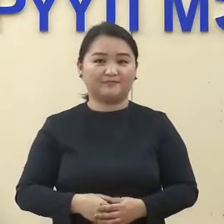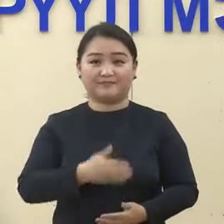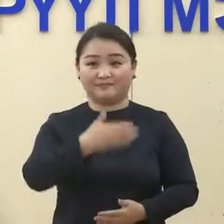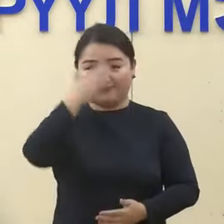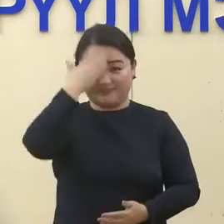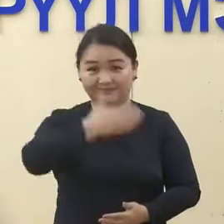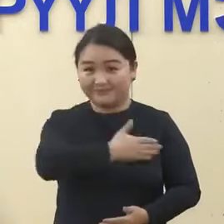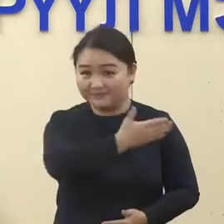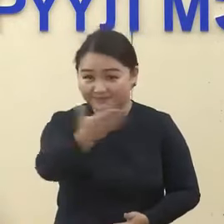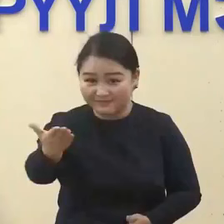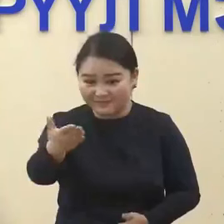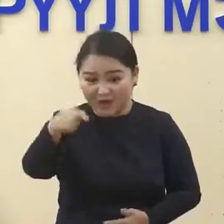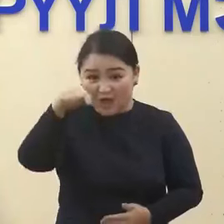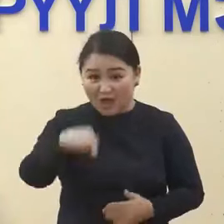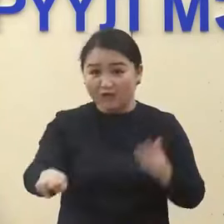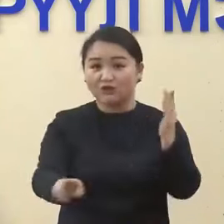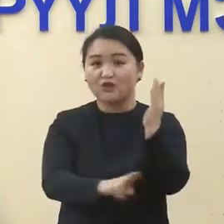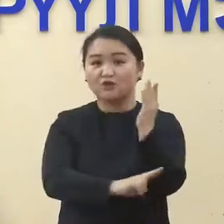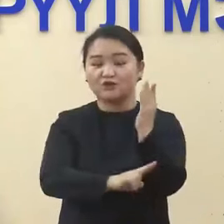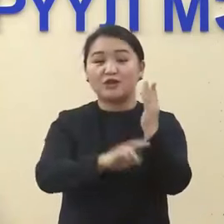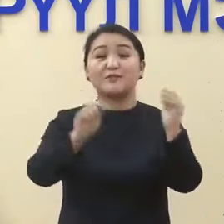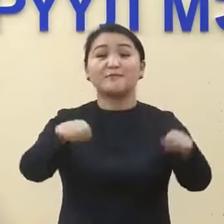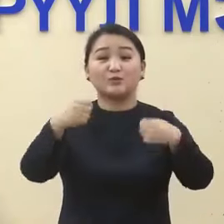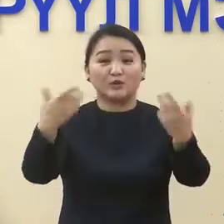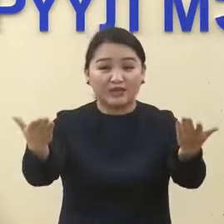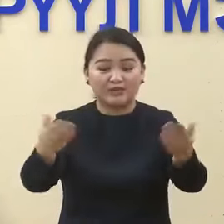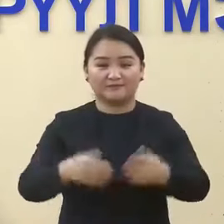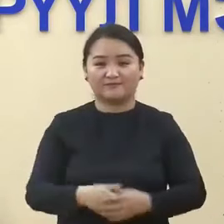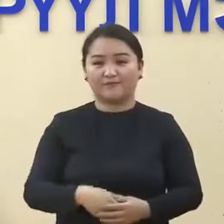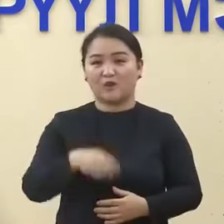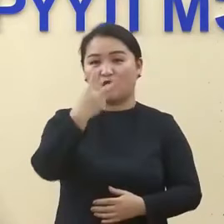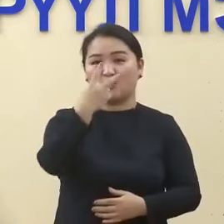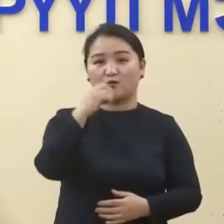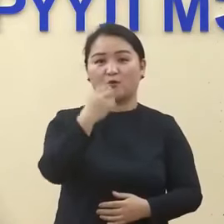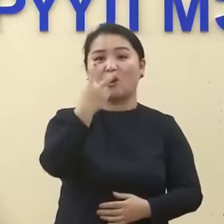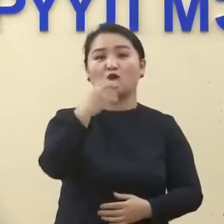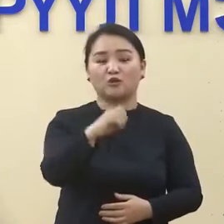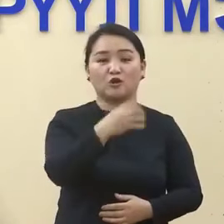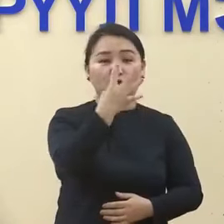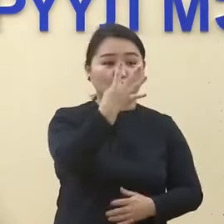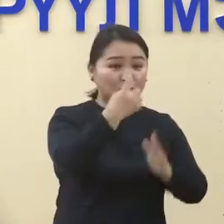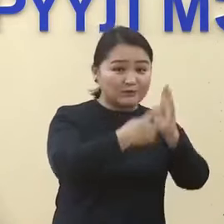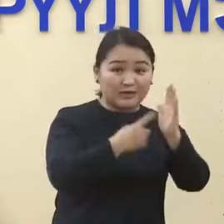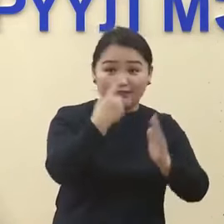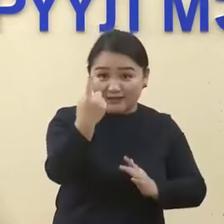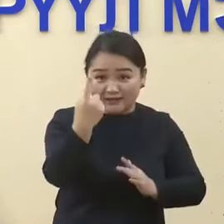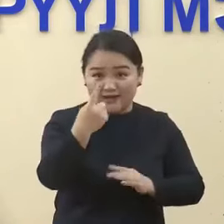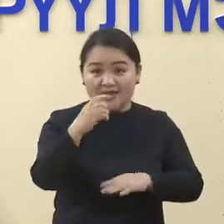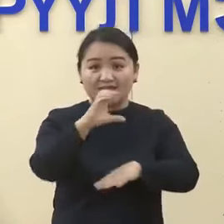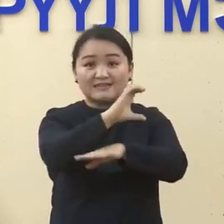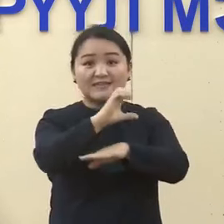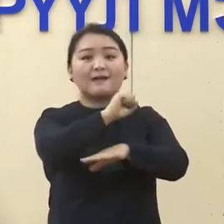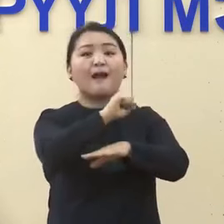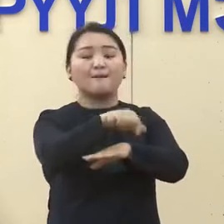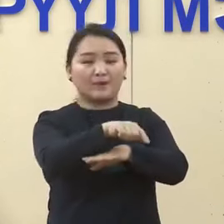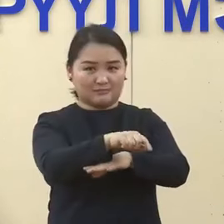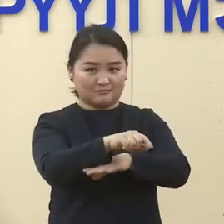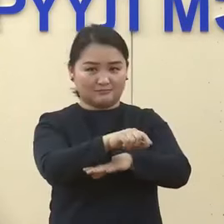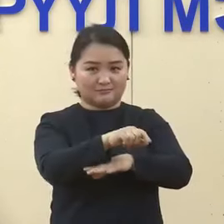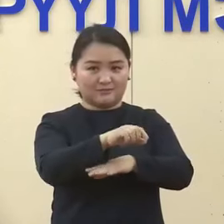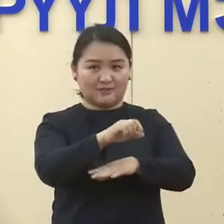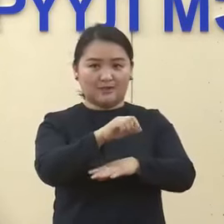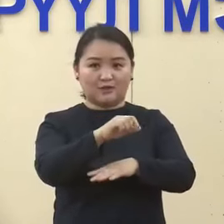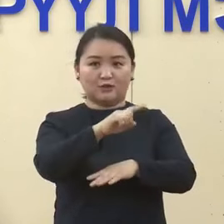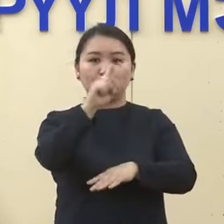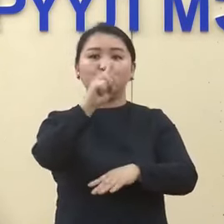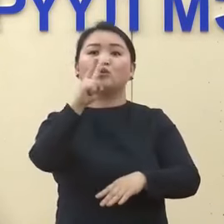Бацхану, та бүхэнд энэ өдрийн мэнд хүргэе. 2020 оны 4 сарын 1-нд Сэлэнг аймаг буюу